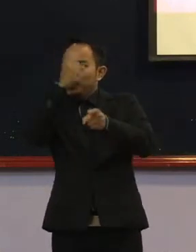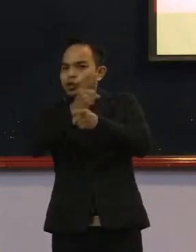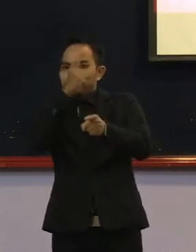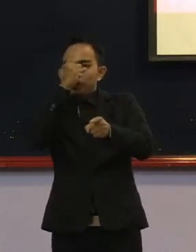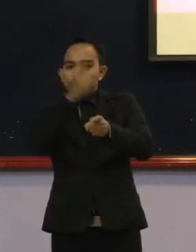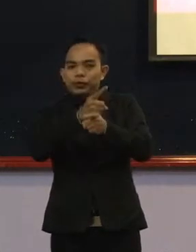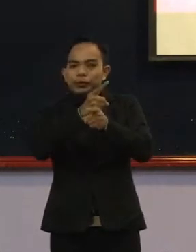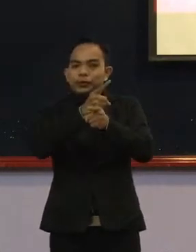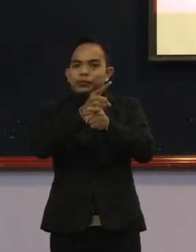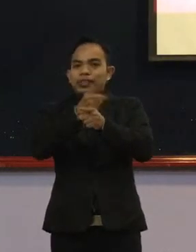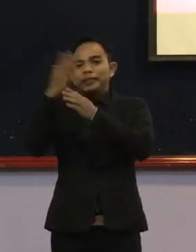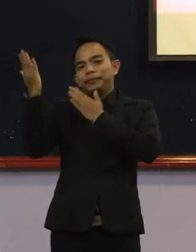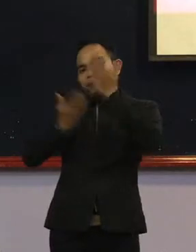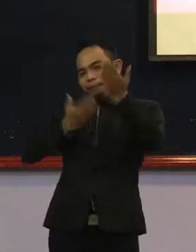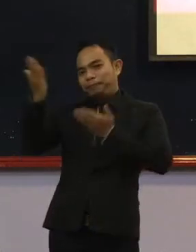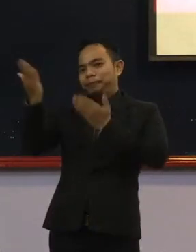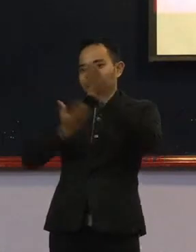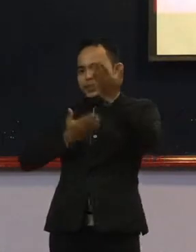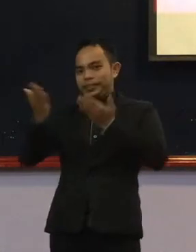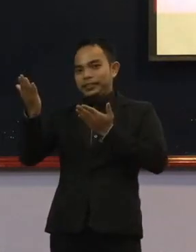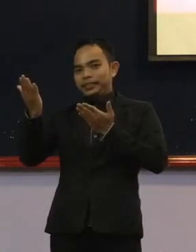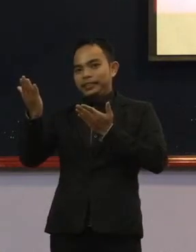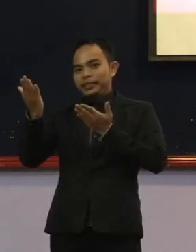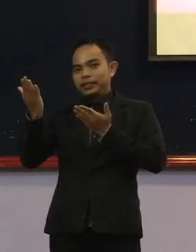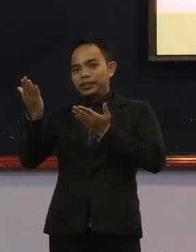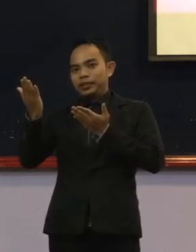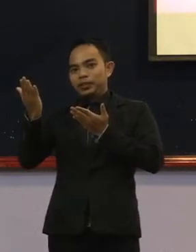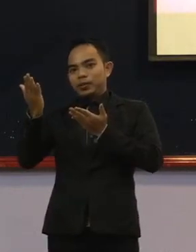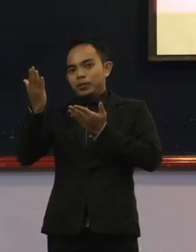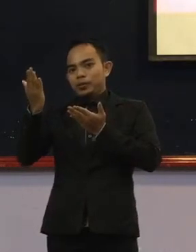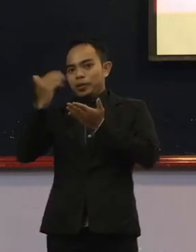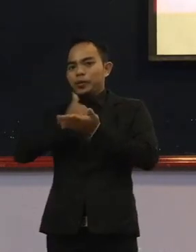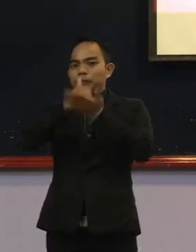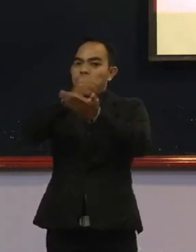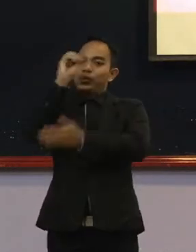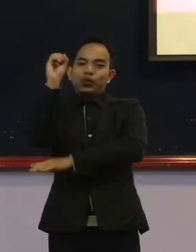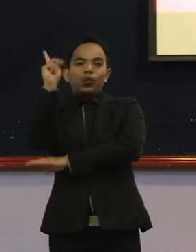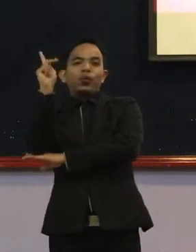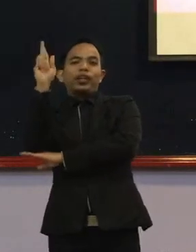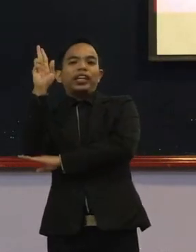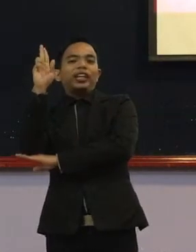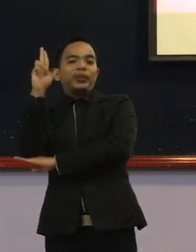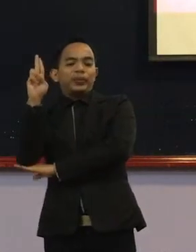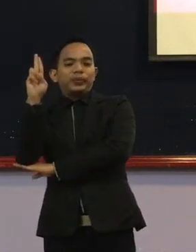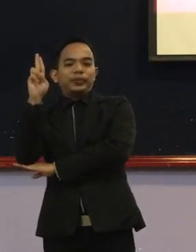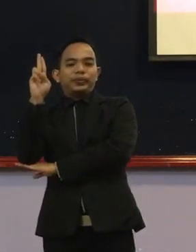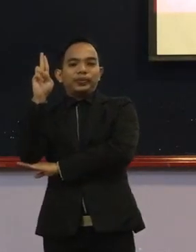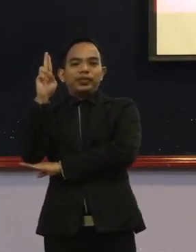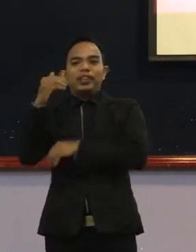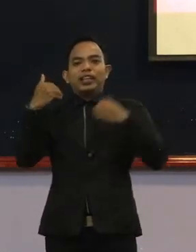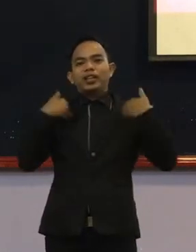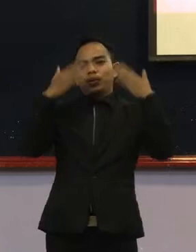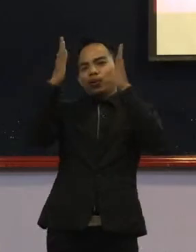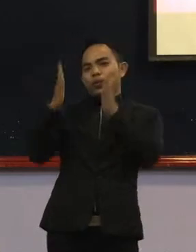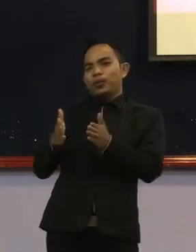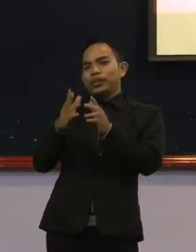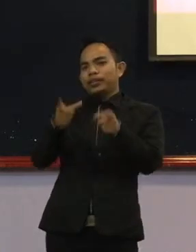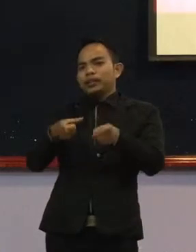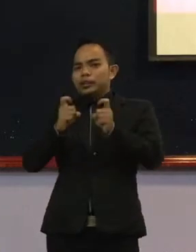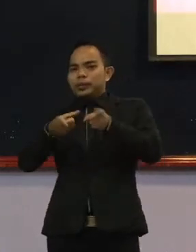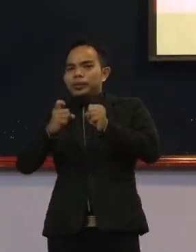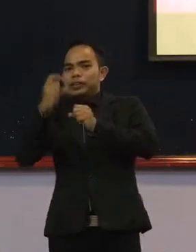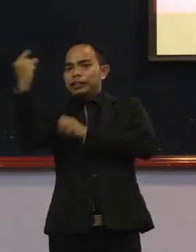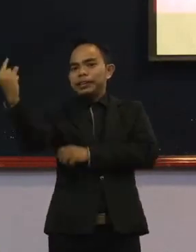ألا يزكى وأما من جاءك يسعى